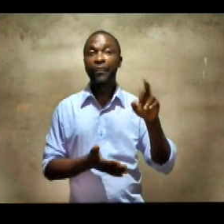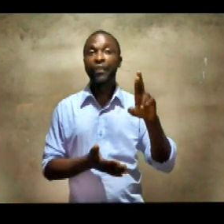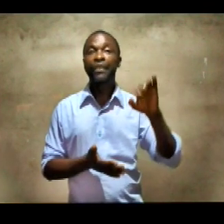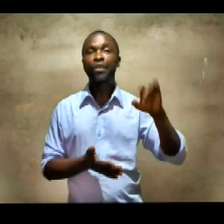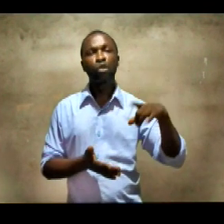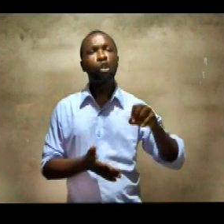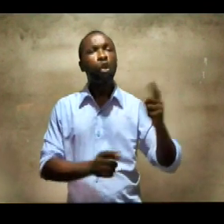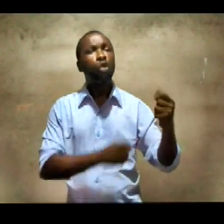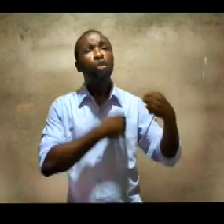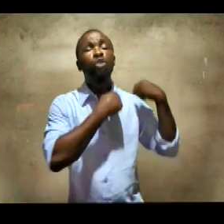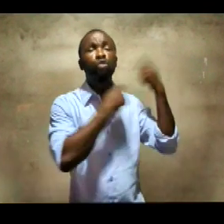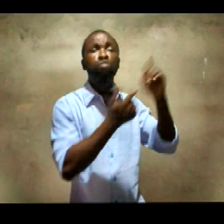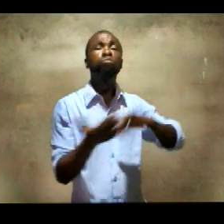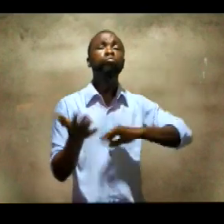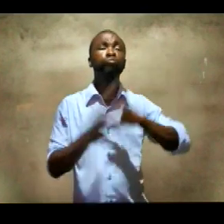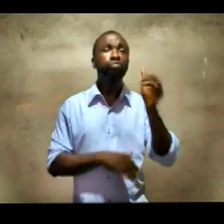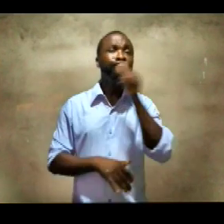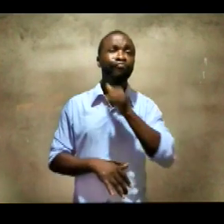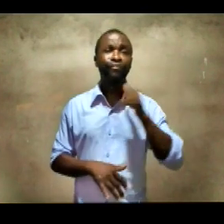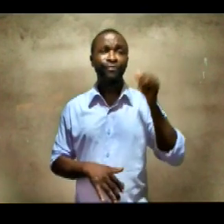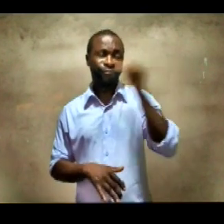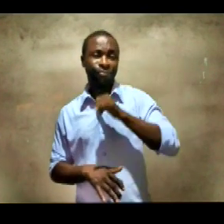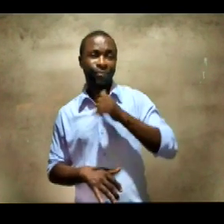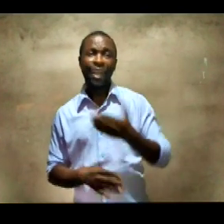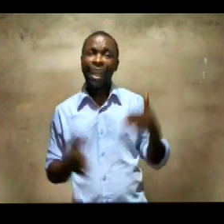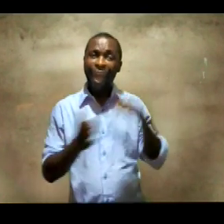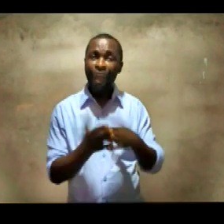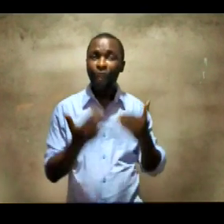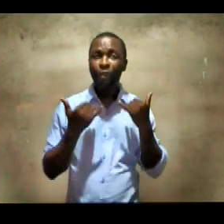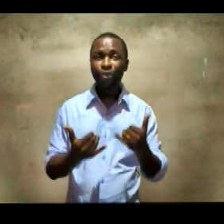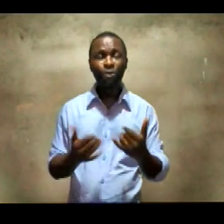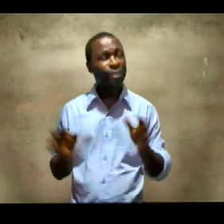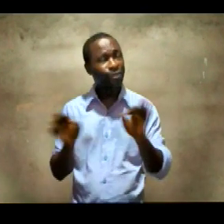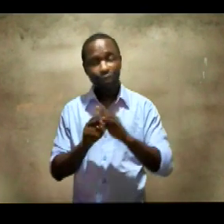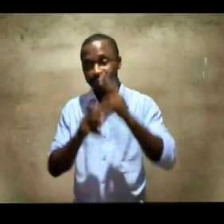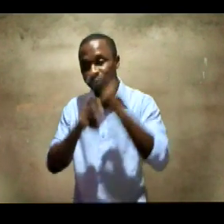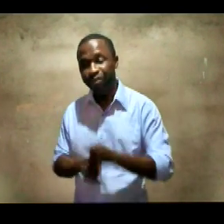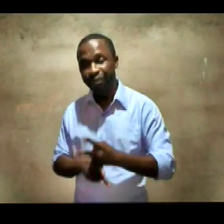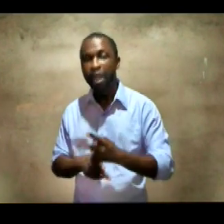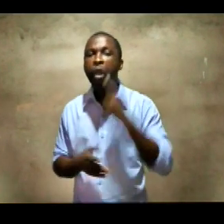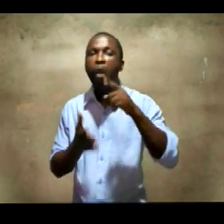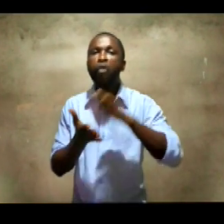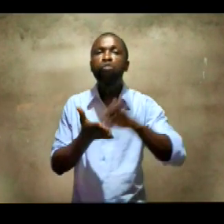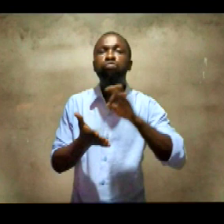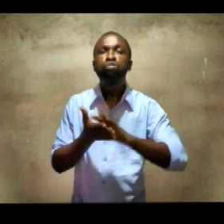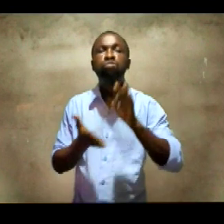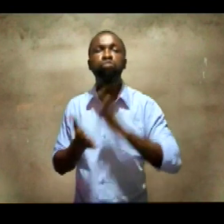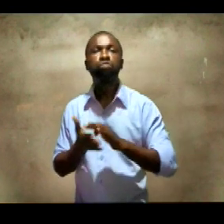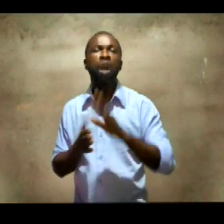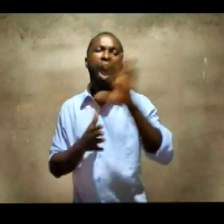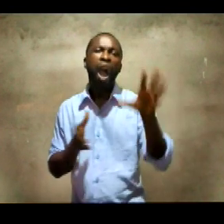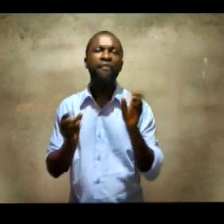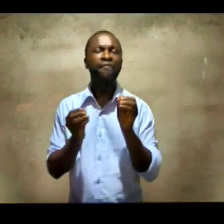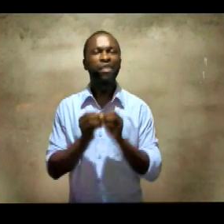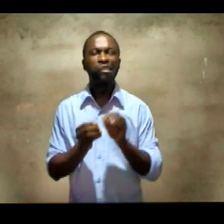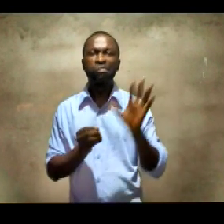On compte en ce moment à peu près 600 000 déplacés à l'intérieur de la République centrafricaine et